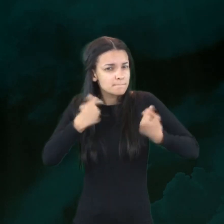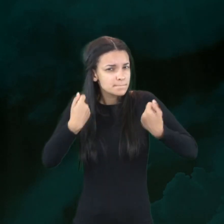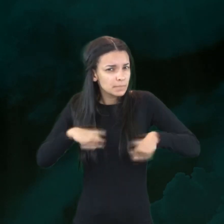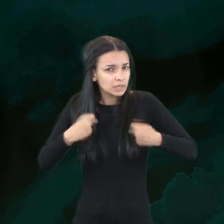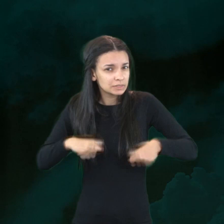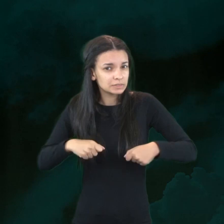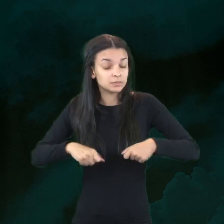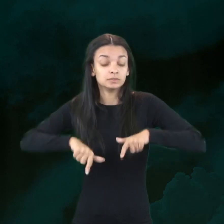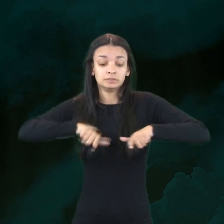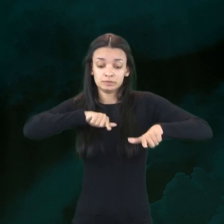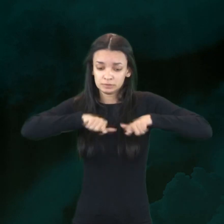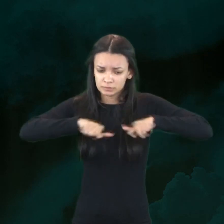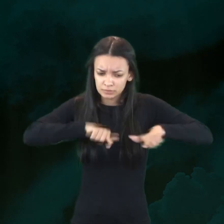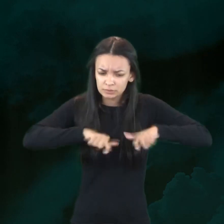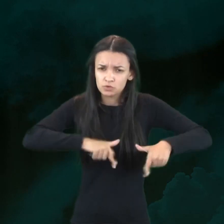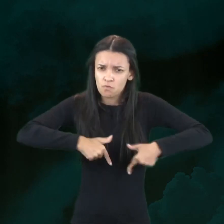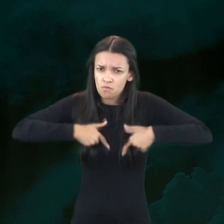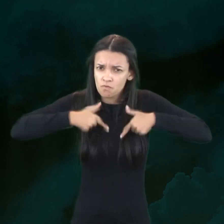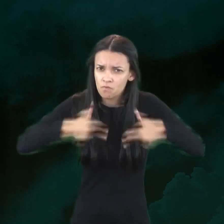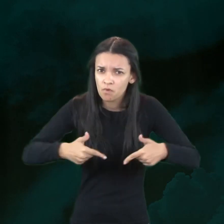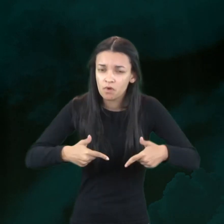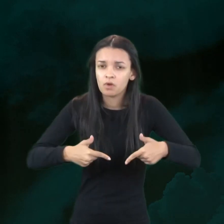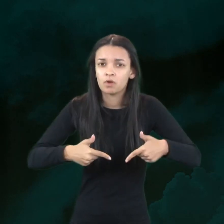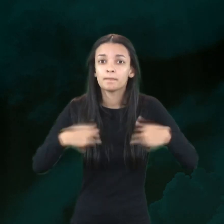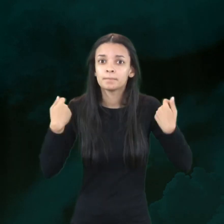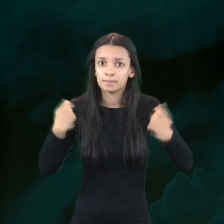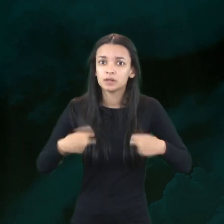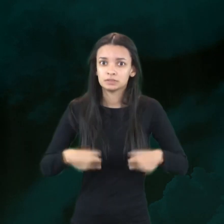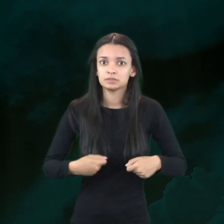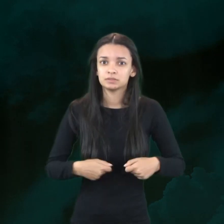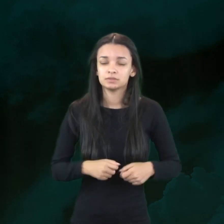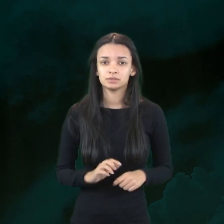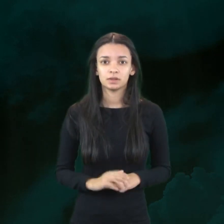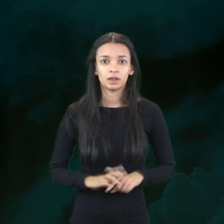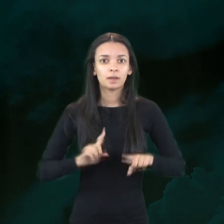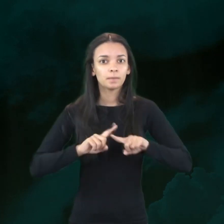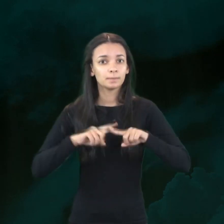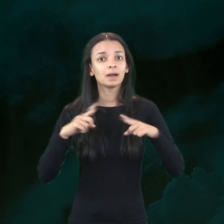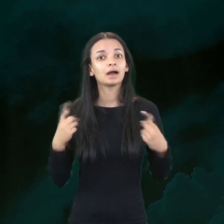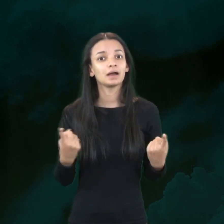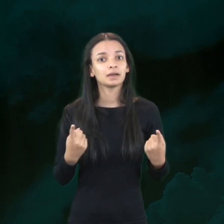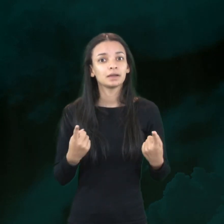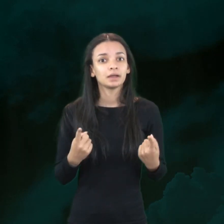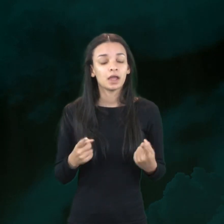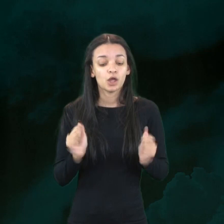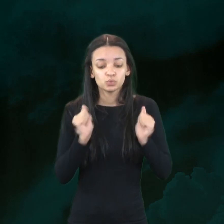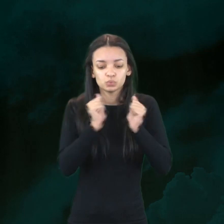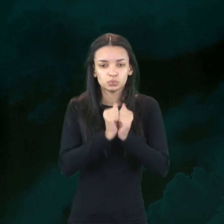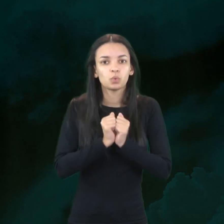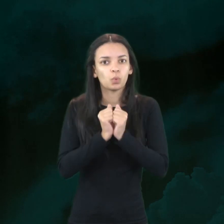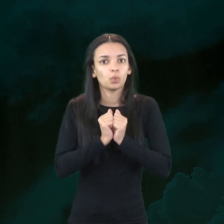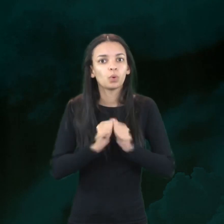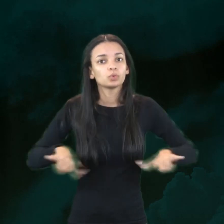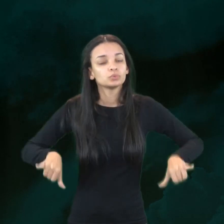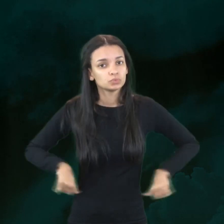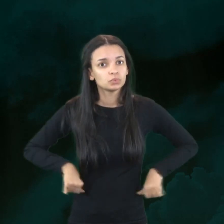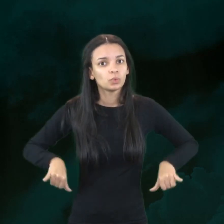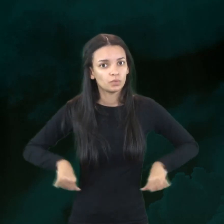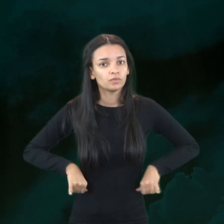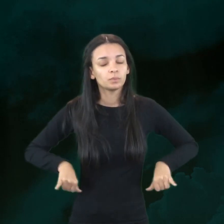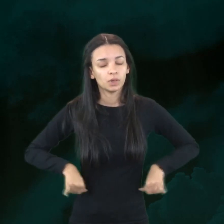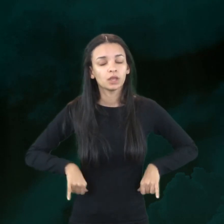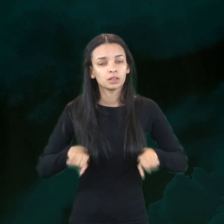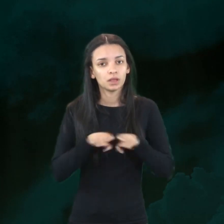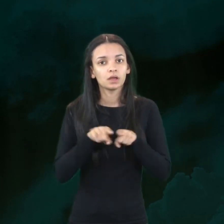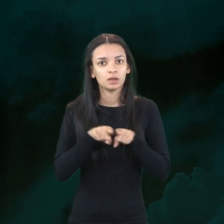muito trabalho, em fadiga, mas também, irmãos, com sofrimentos. Então, não existe,